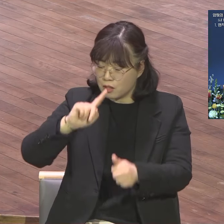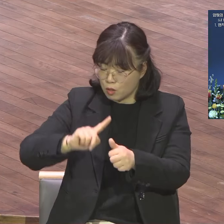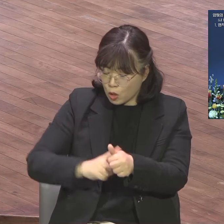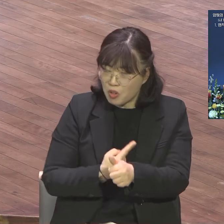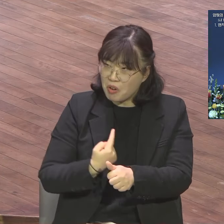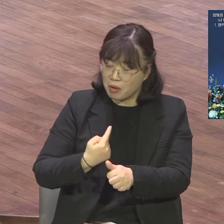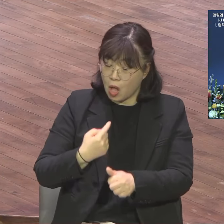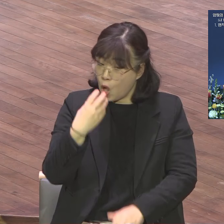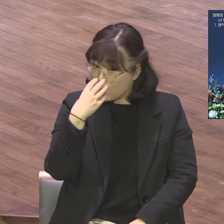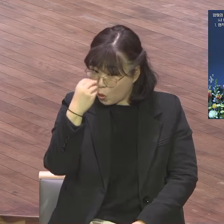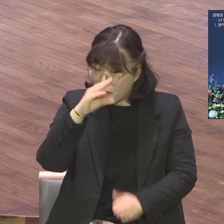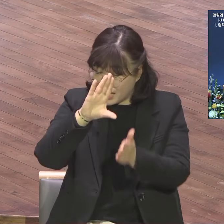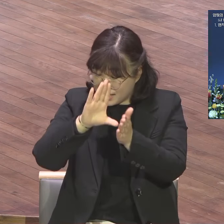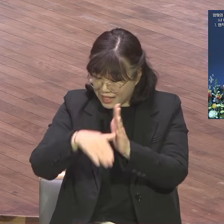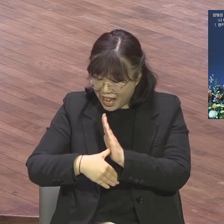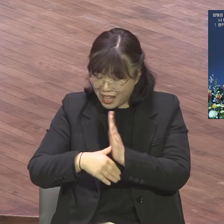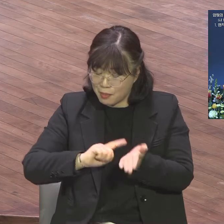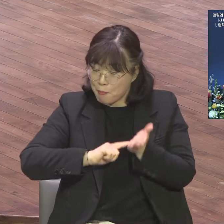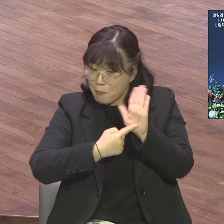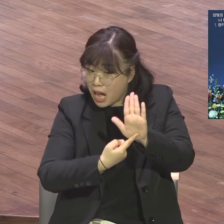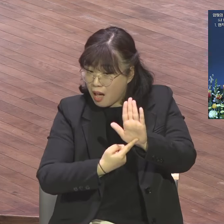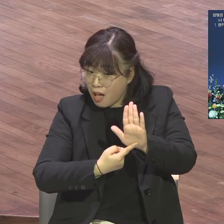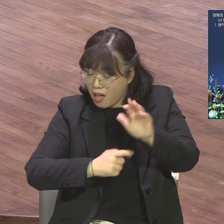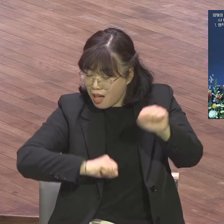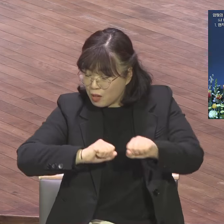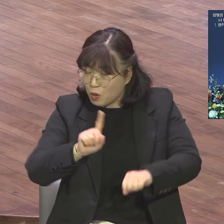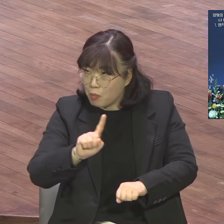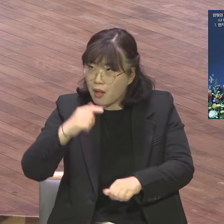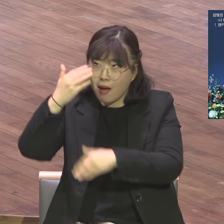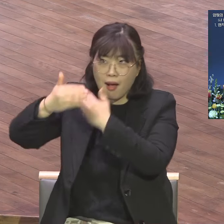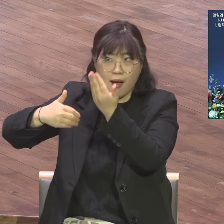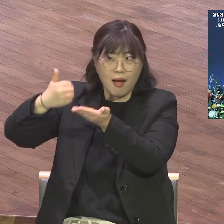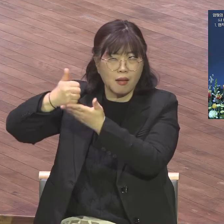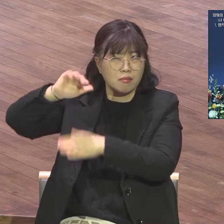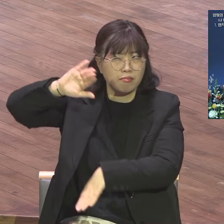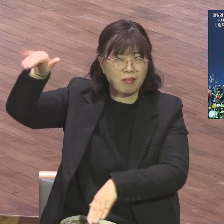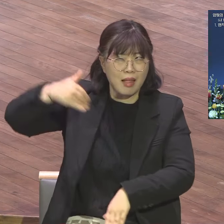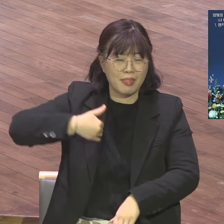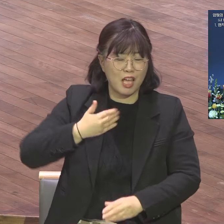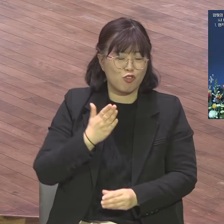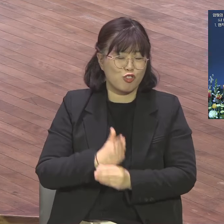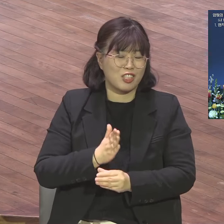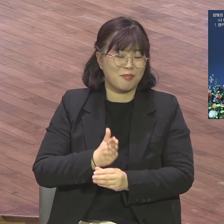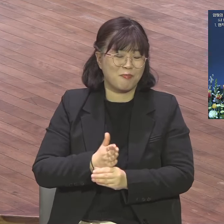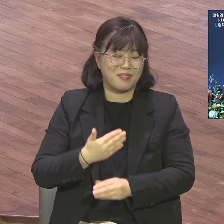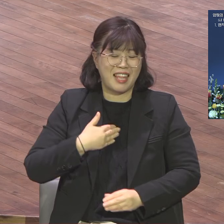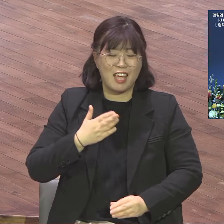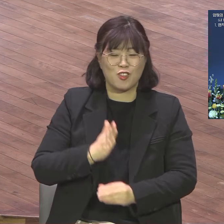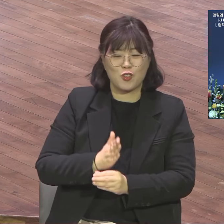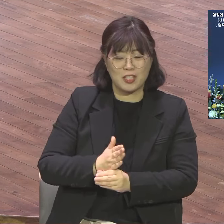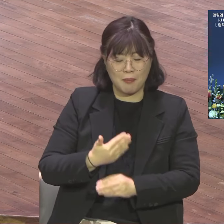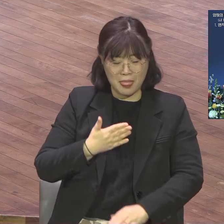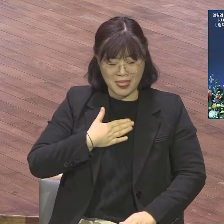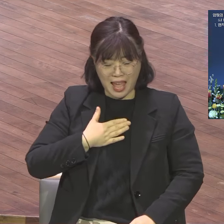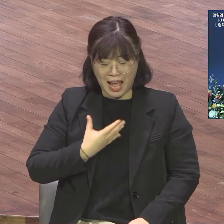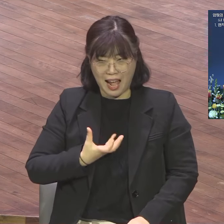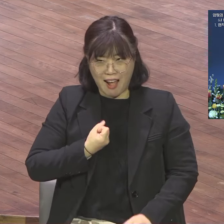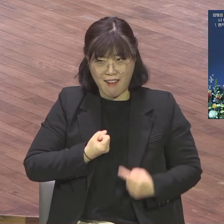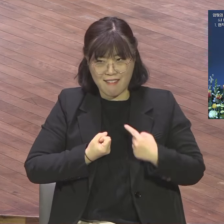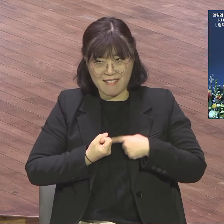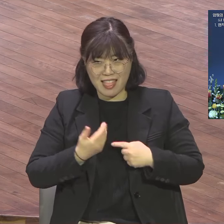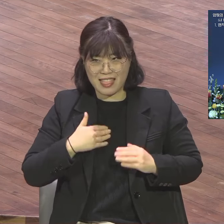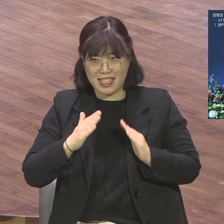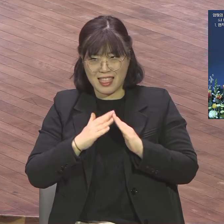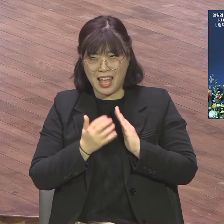행동. 그 영역을 넓혀갑니다. 자꾸. 자기중심이 자기중심입니다. 오직 내 거. 오직 우리